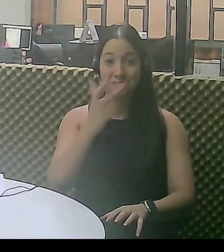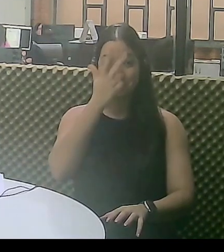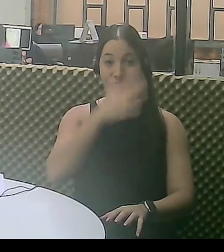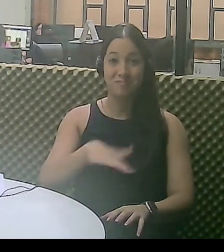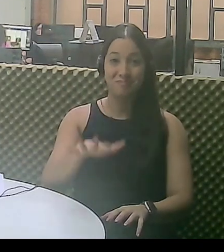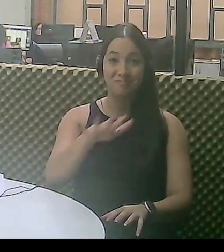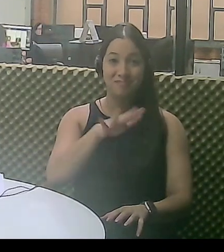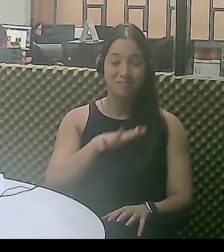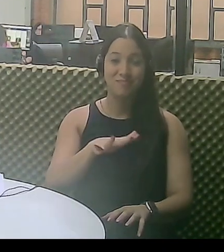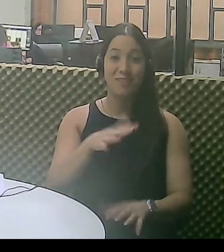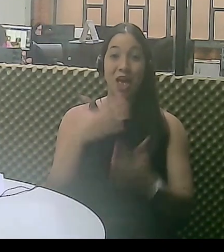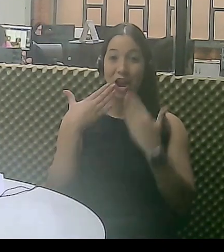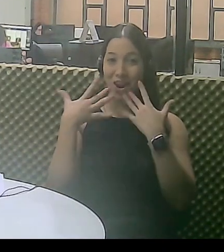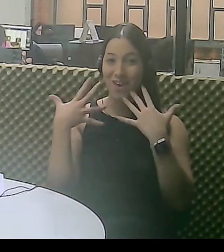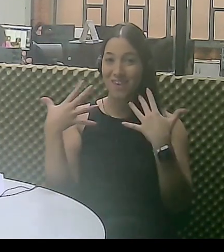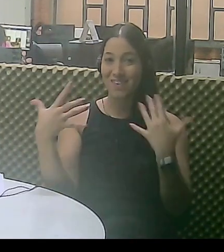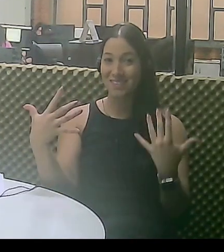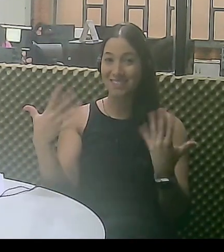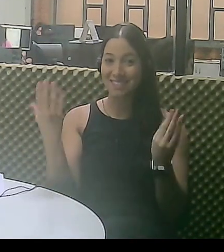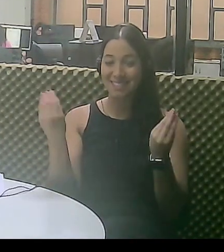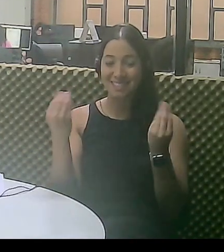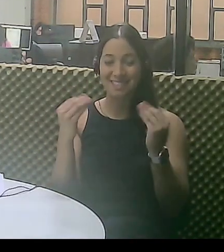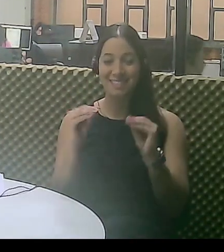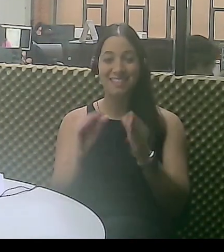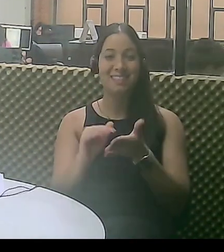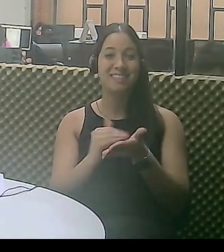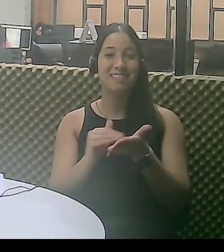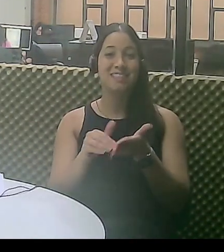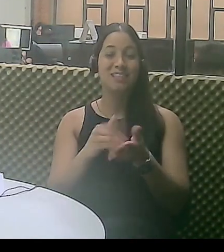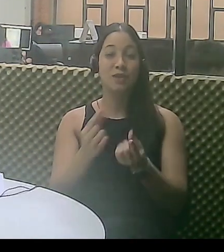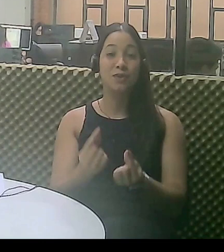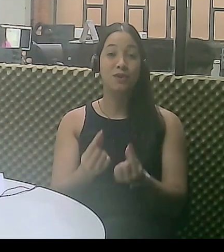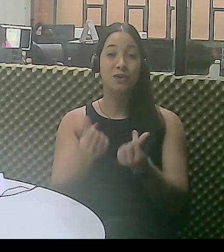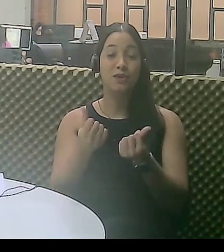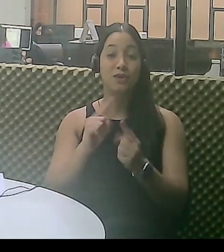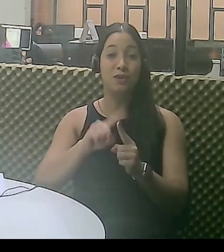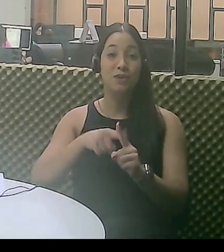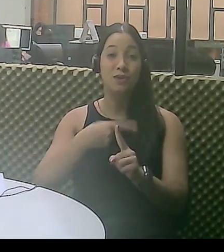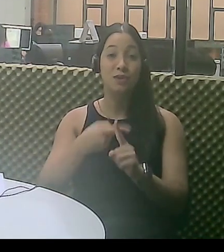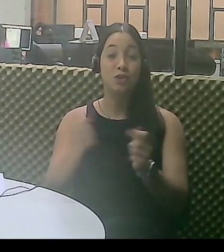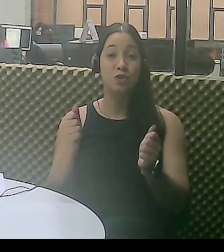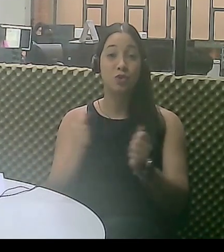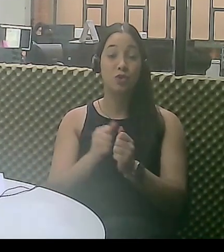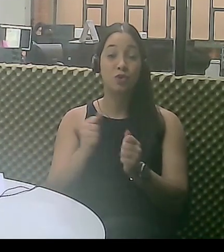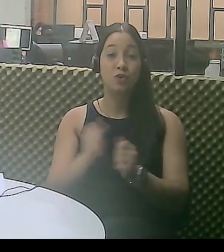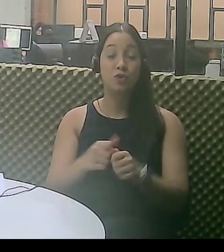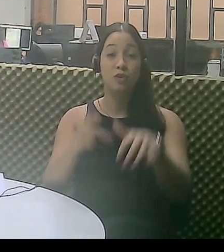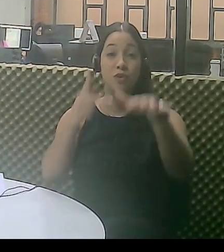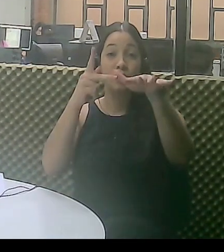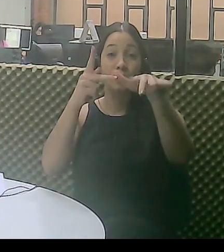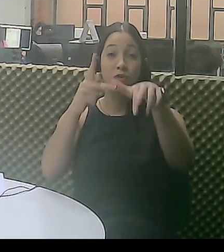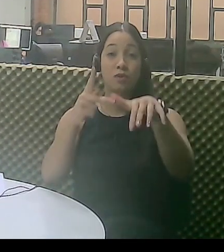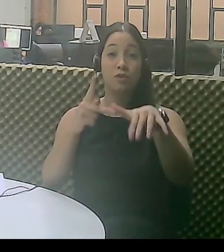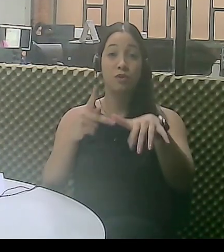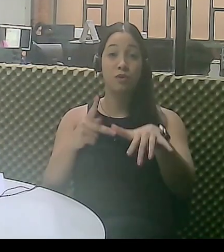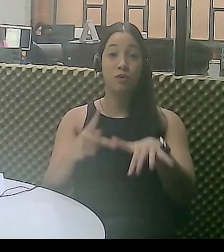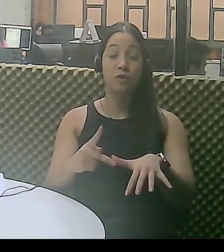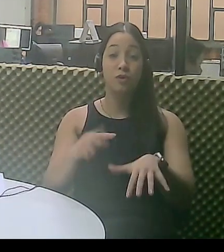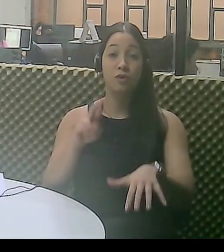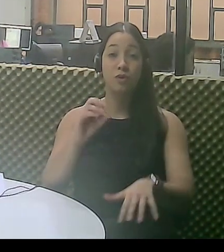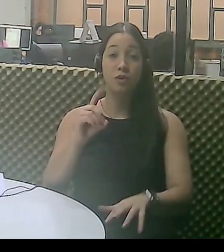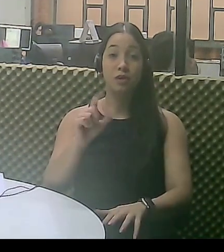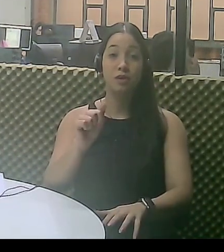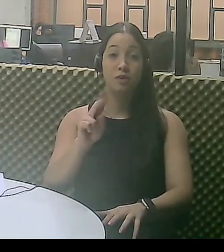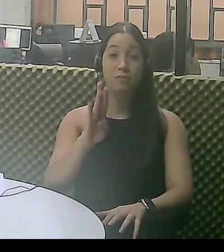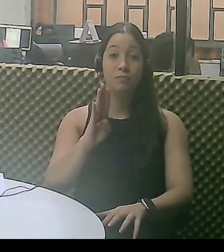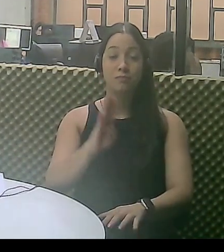contribuinte. A novidade foi implementada pela Secretaria de Finanças em parceria com a Empresa Municipal de Processamento de Dados,